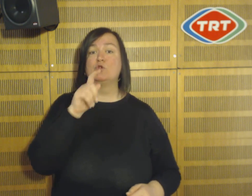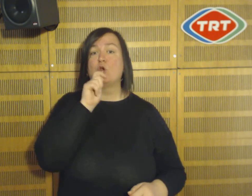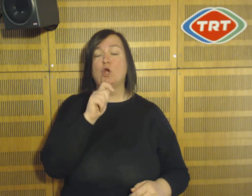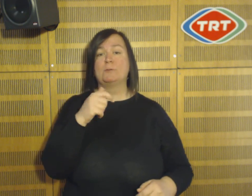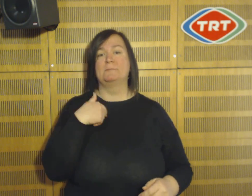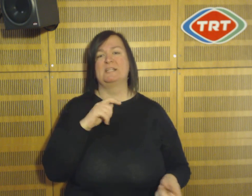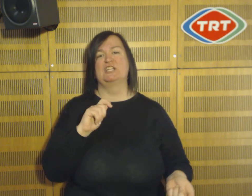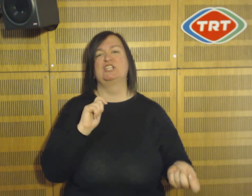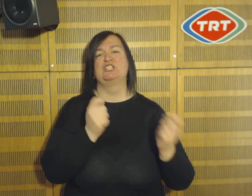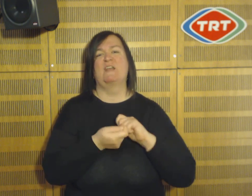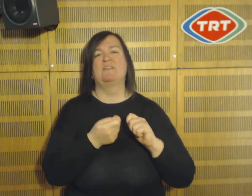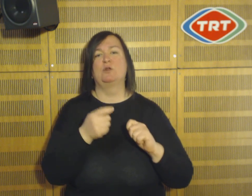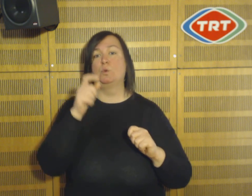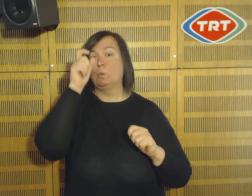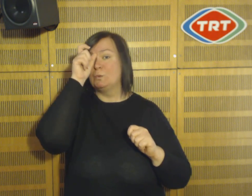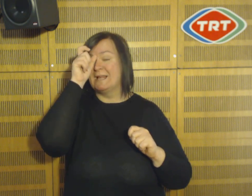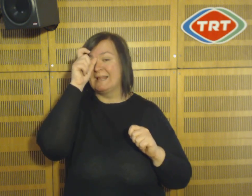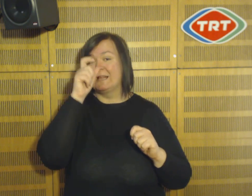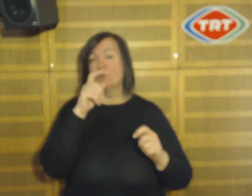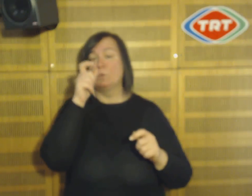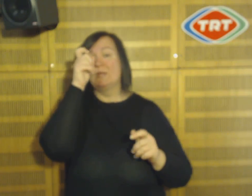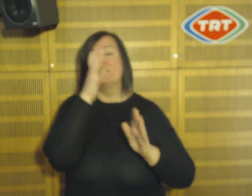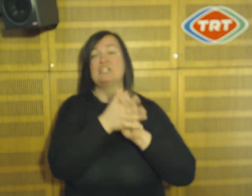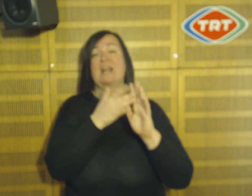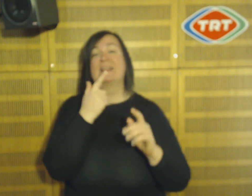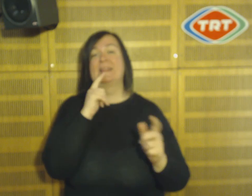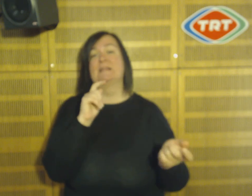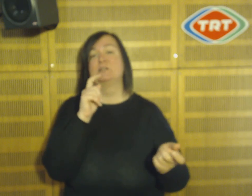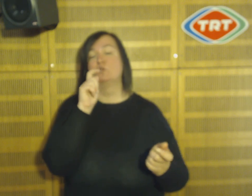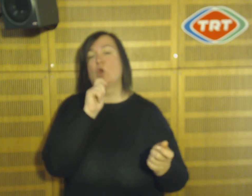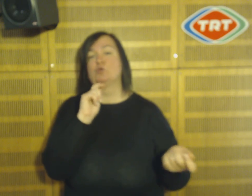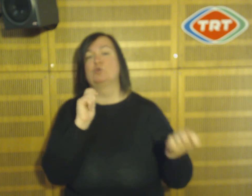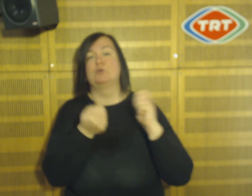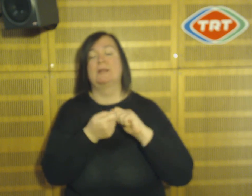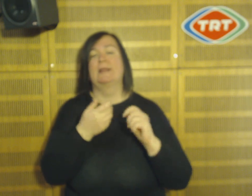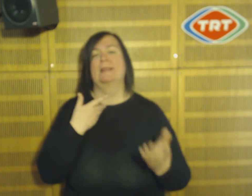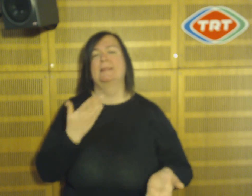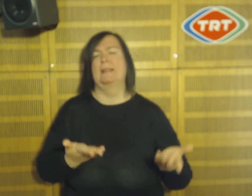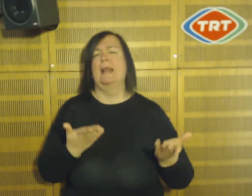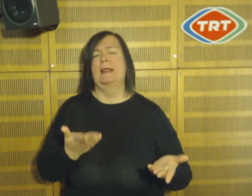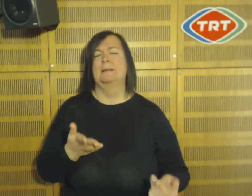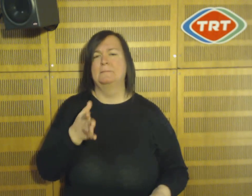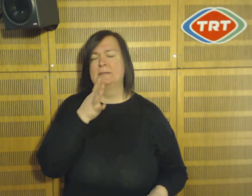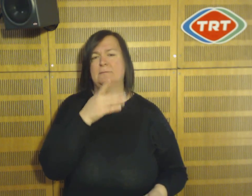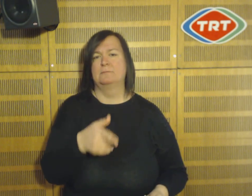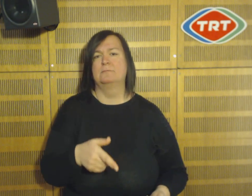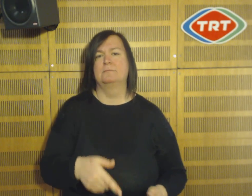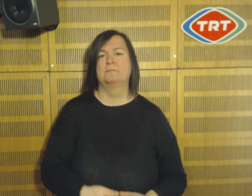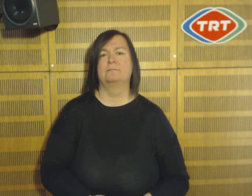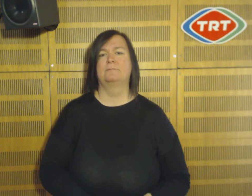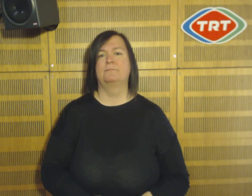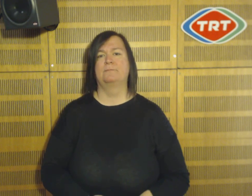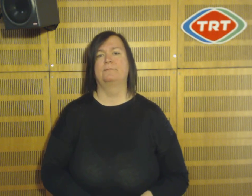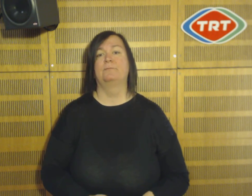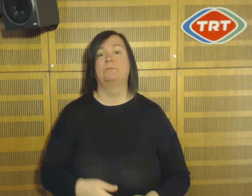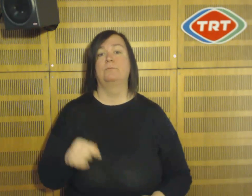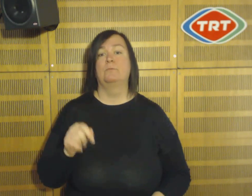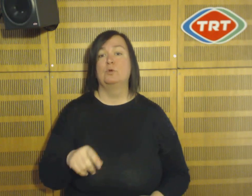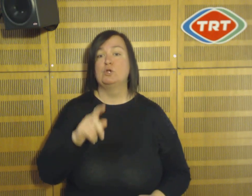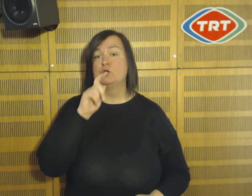çeviri sözlüğü yani Türkçeden Türk işaret diline çeviri sözlüğü olarak değerlendirebiliriz görebiliriz ve bu sözlüklerin Aslında